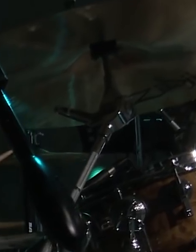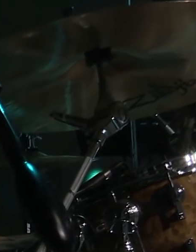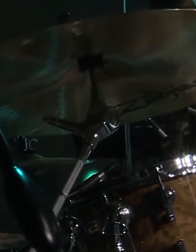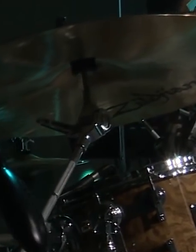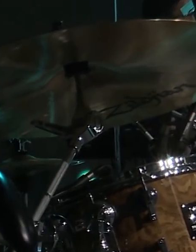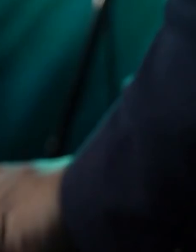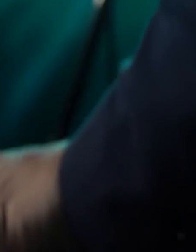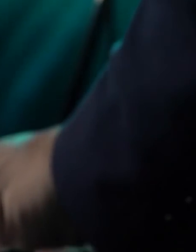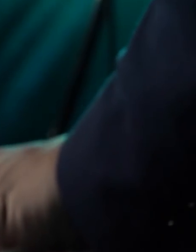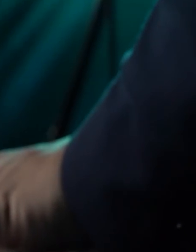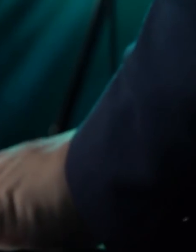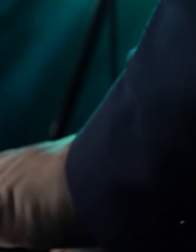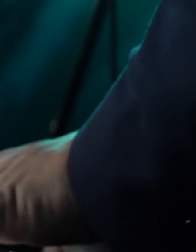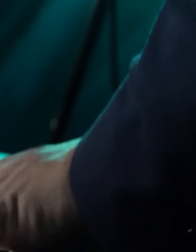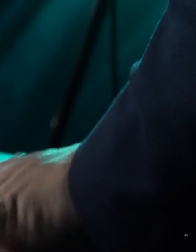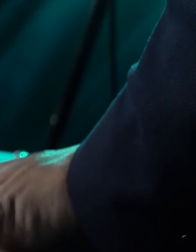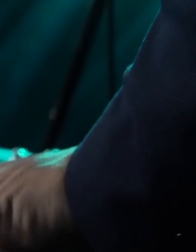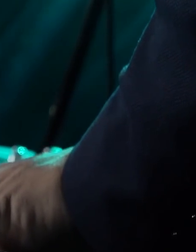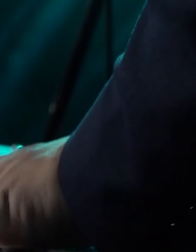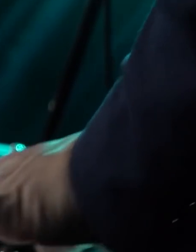yang ku perlu,